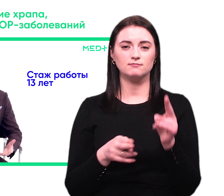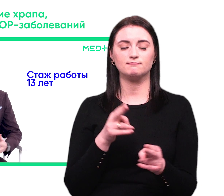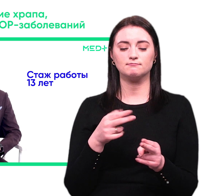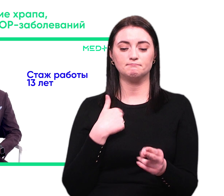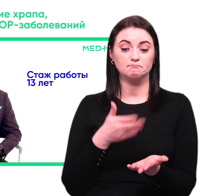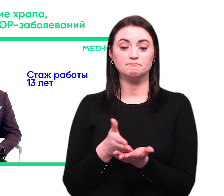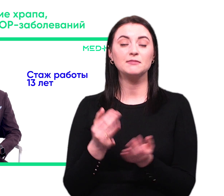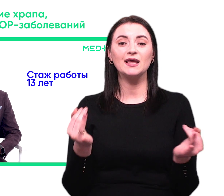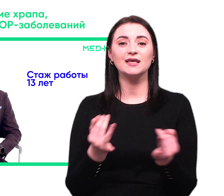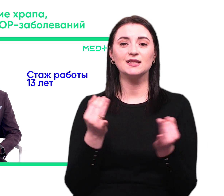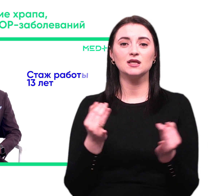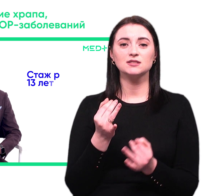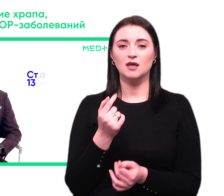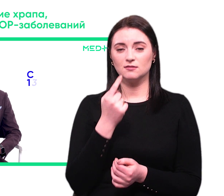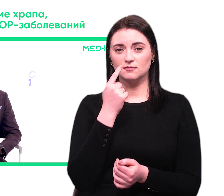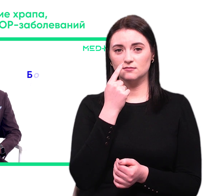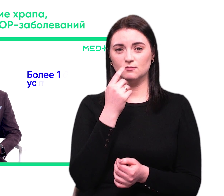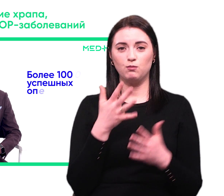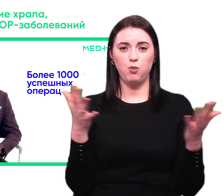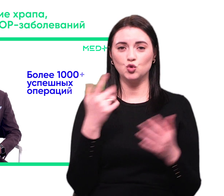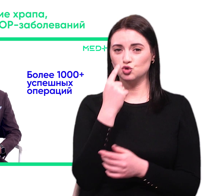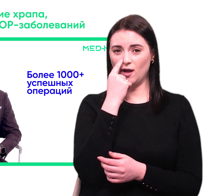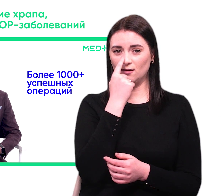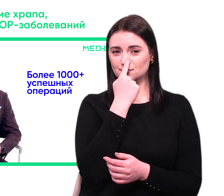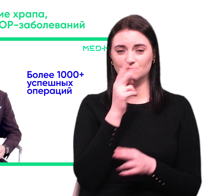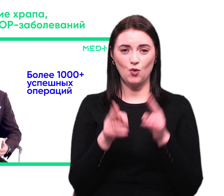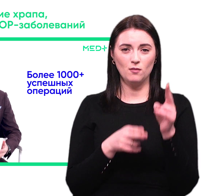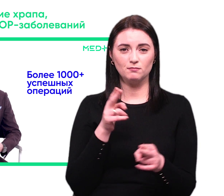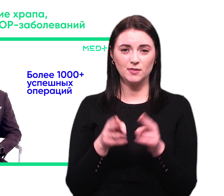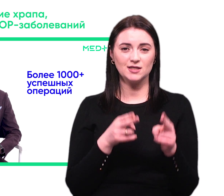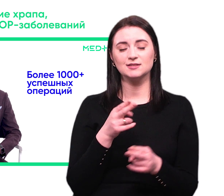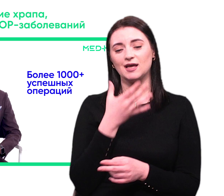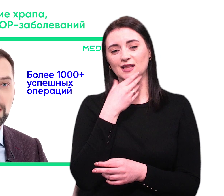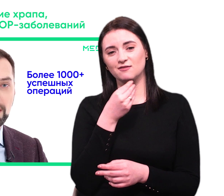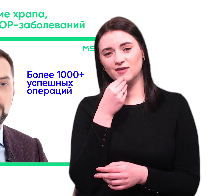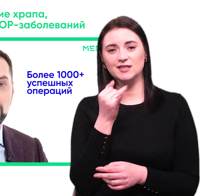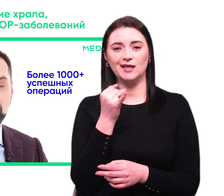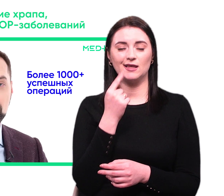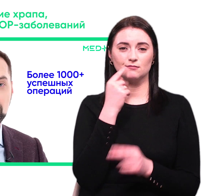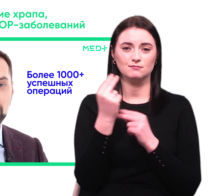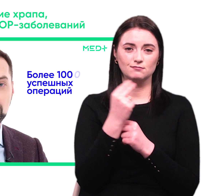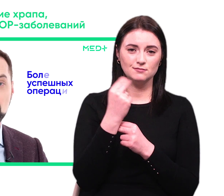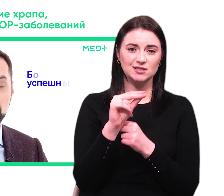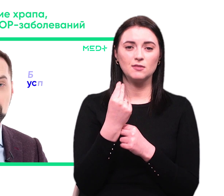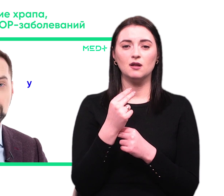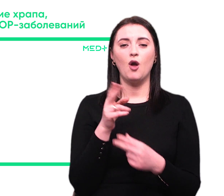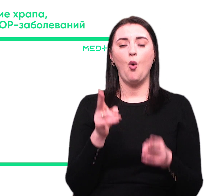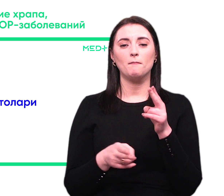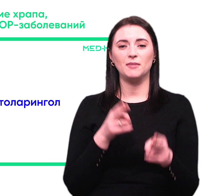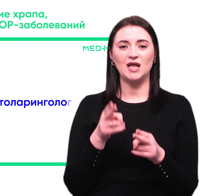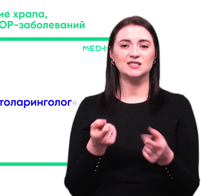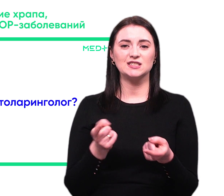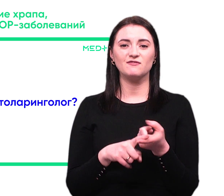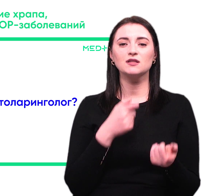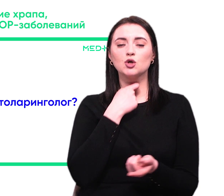интереса, скажем так, в оторинологии – это больше ринологические операции, функциональные и эстетические, а также это операции, связанные с глоткой.